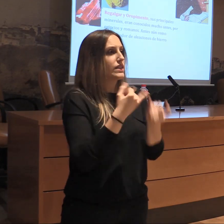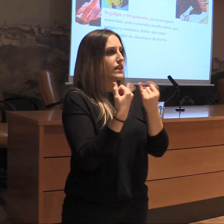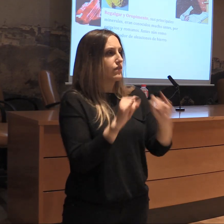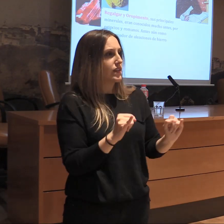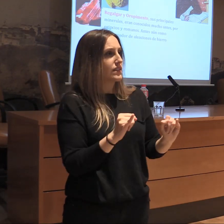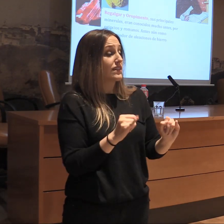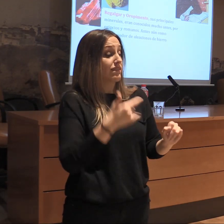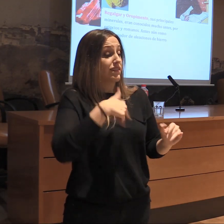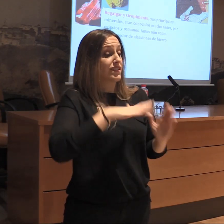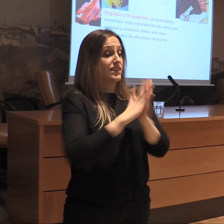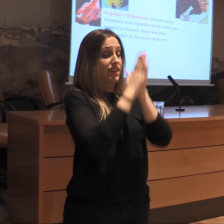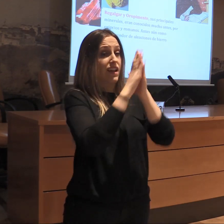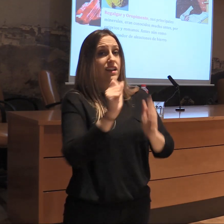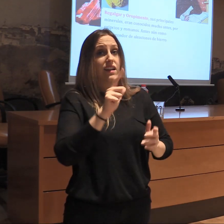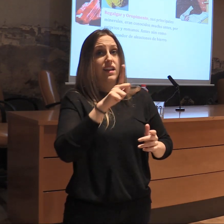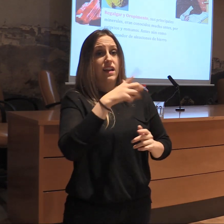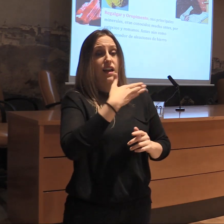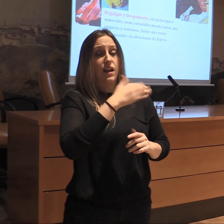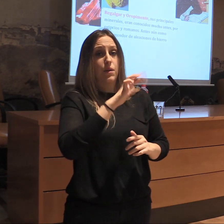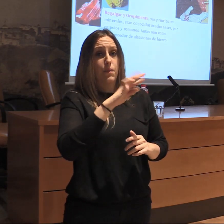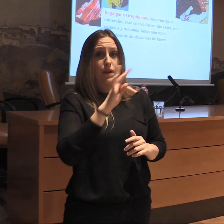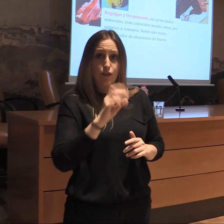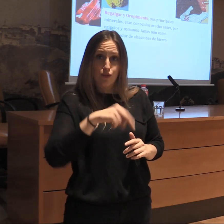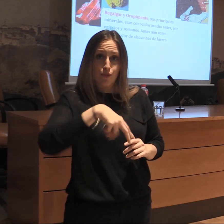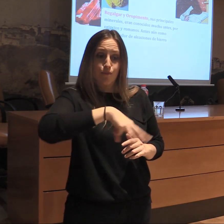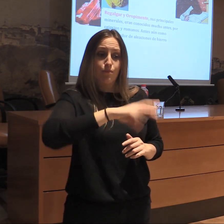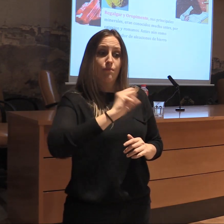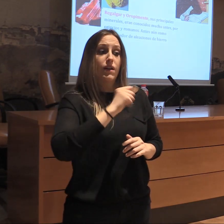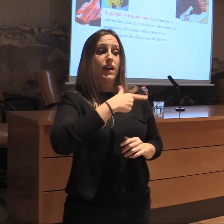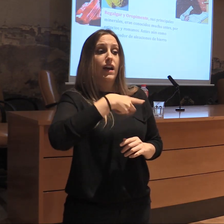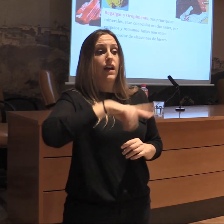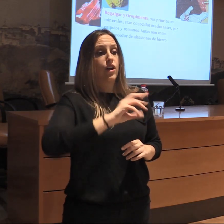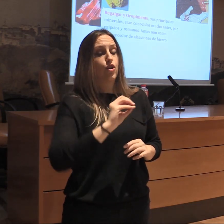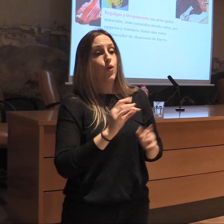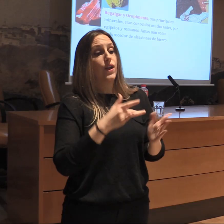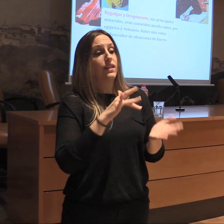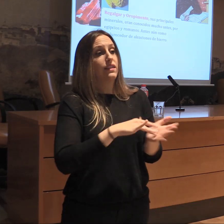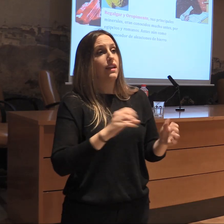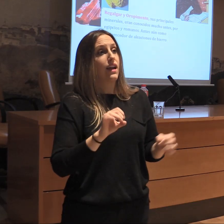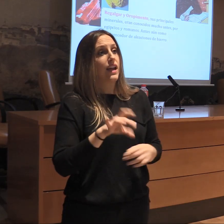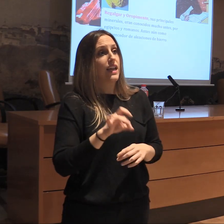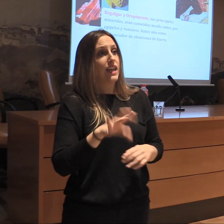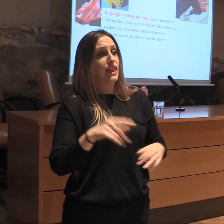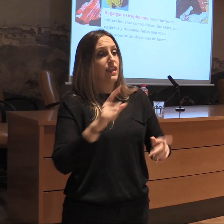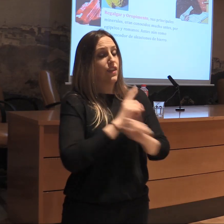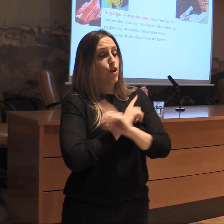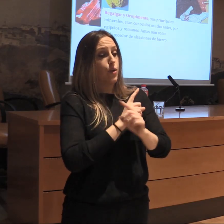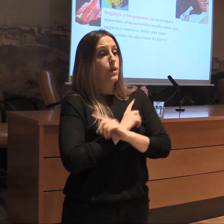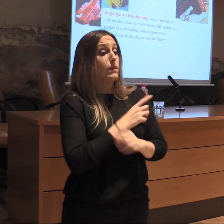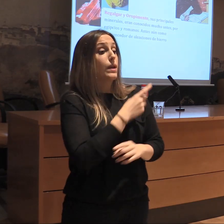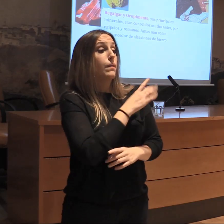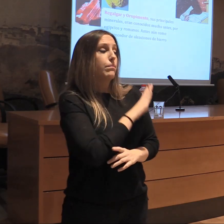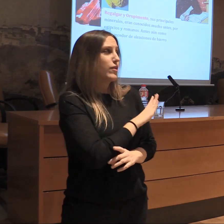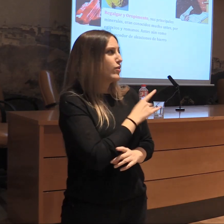el día 15 de noviembre. Sin embargo, este elemento era conocido desde muchísimo